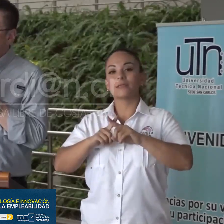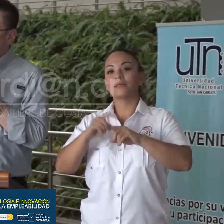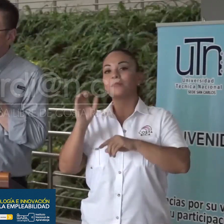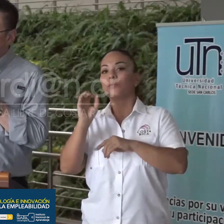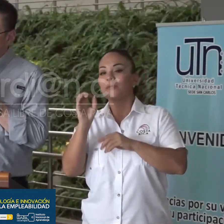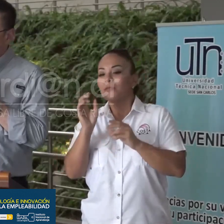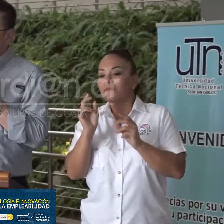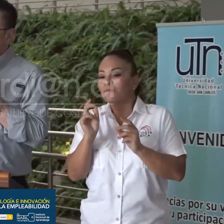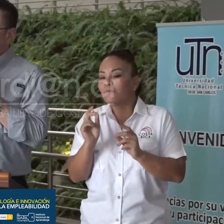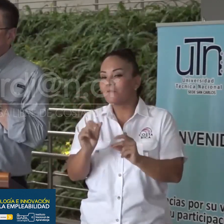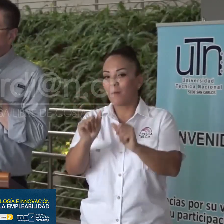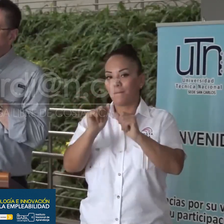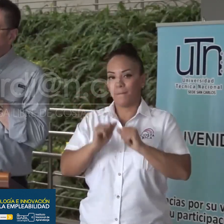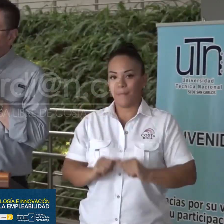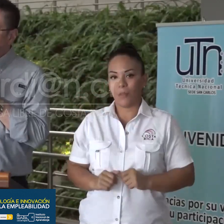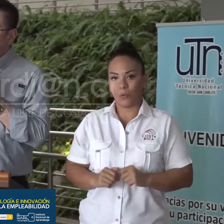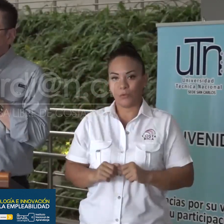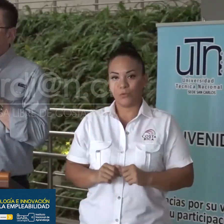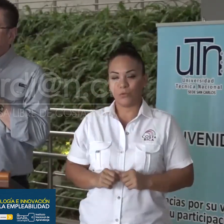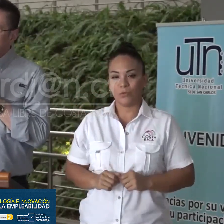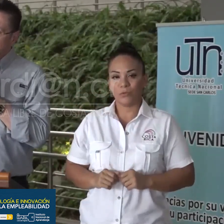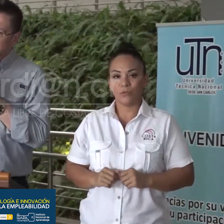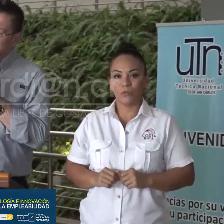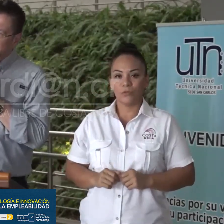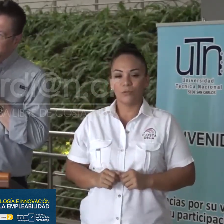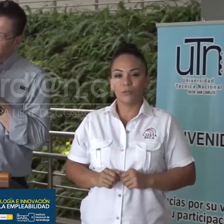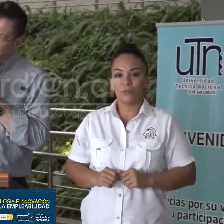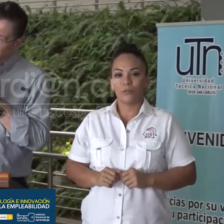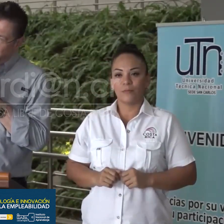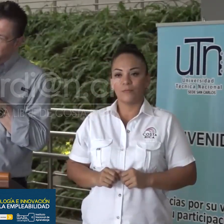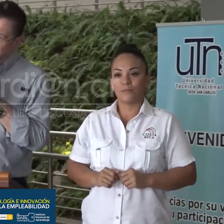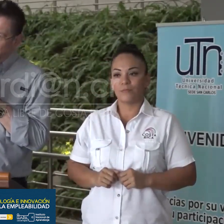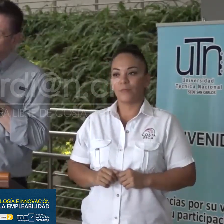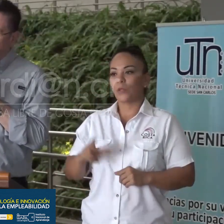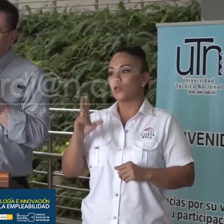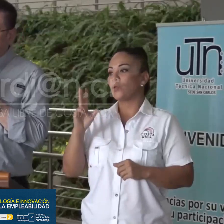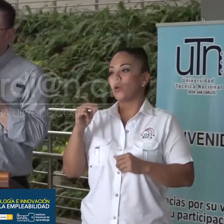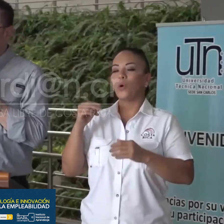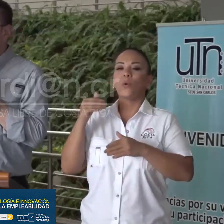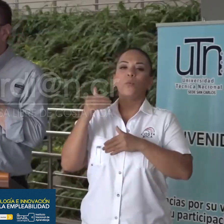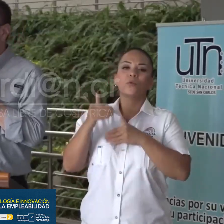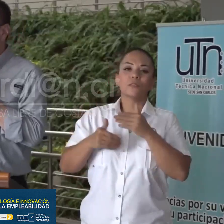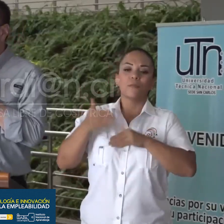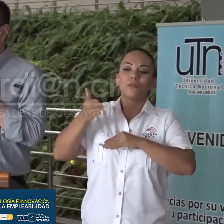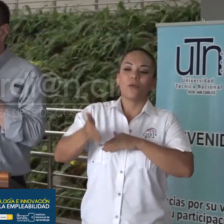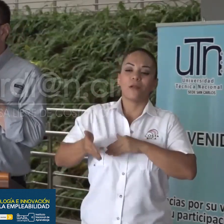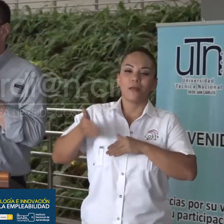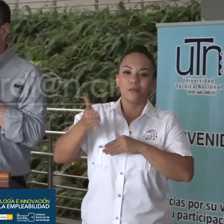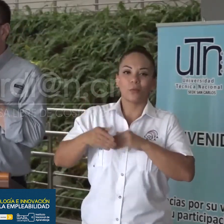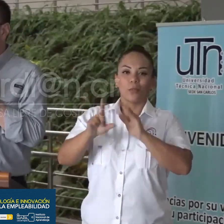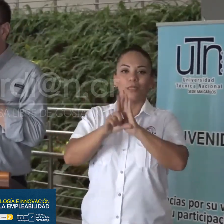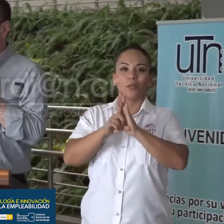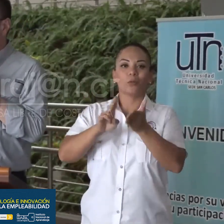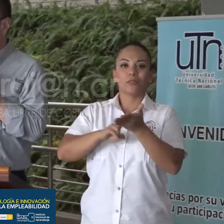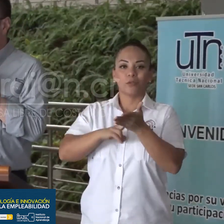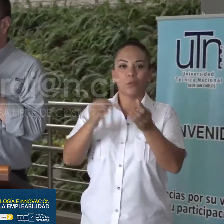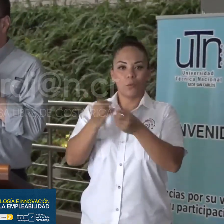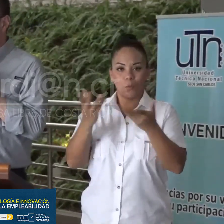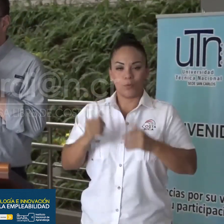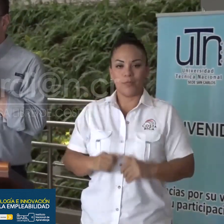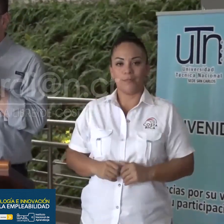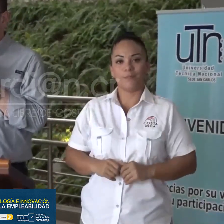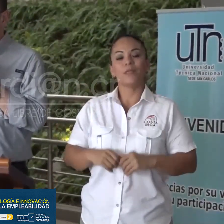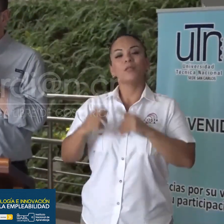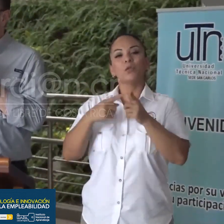extraordinariamente rápidos en lugar de los procedimientos más lentos de la ley de contratación pública.